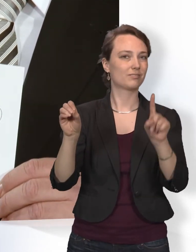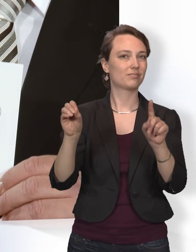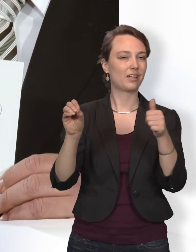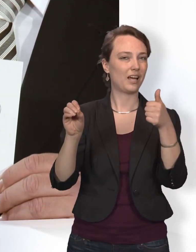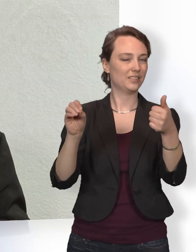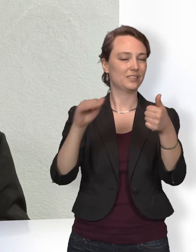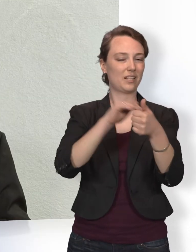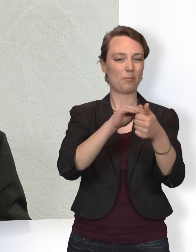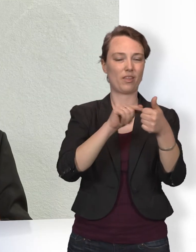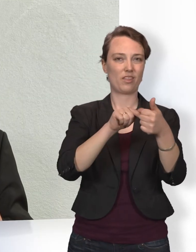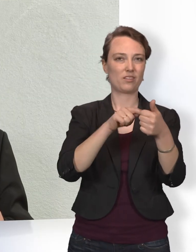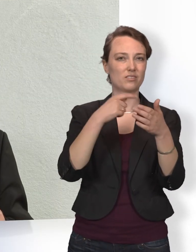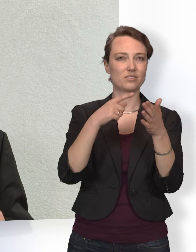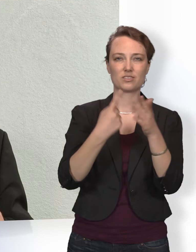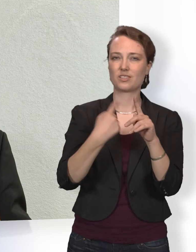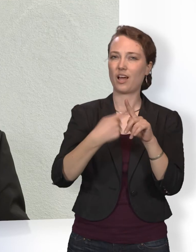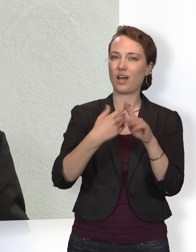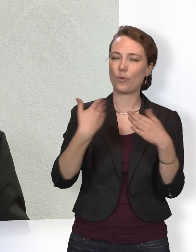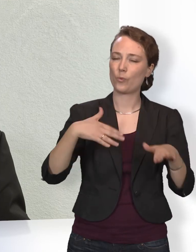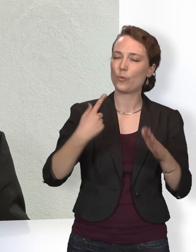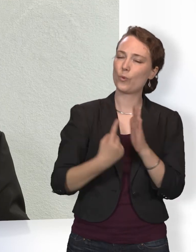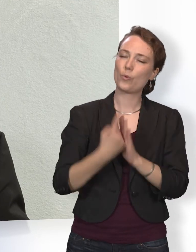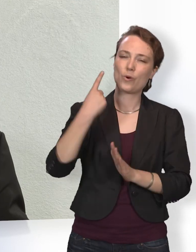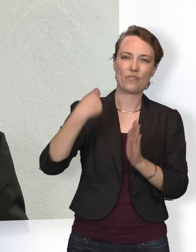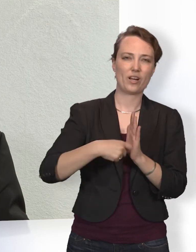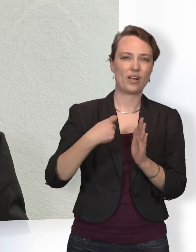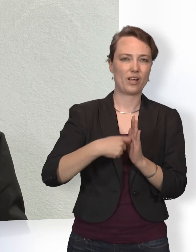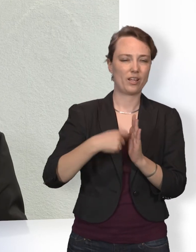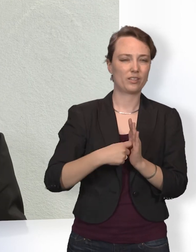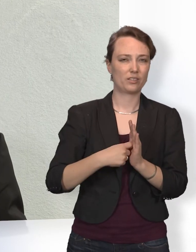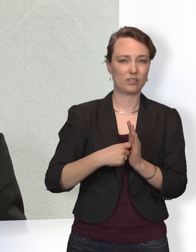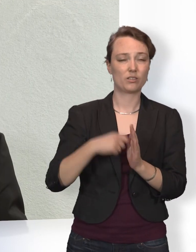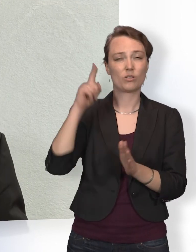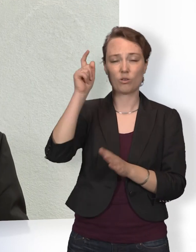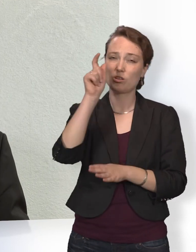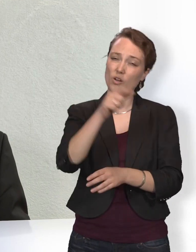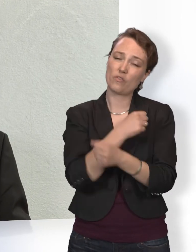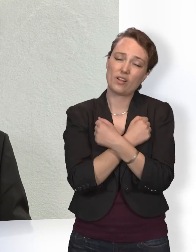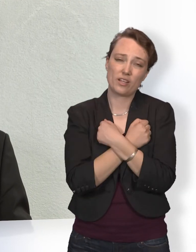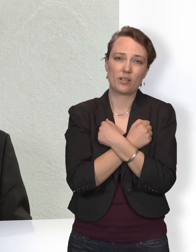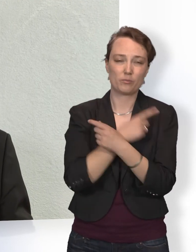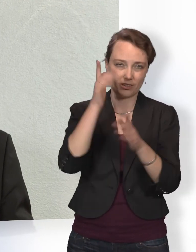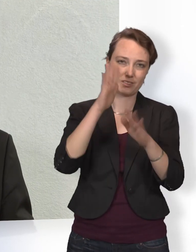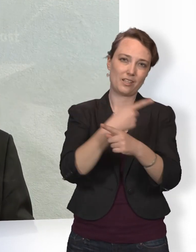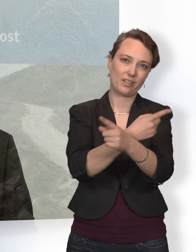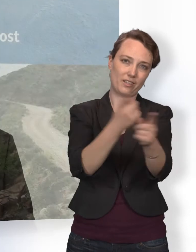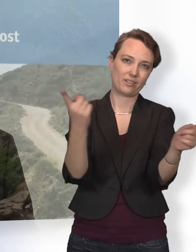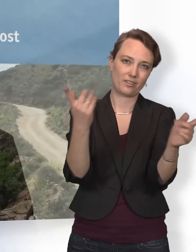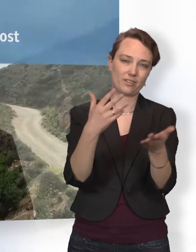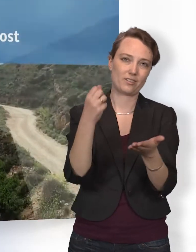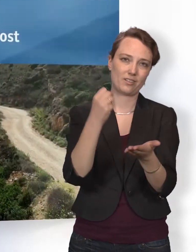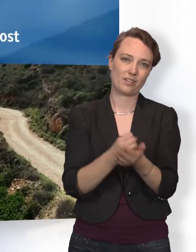unendlichem Wert. Gott liebt Sie und Gott segne Sie. Amen.